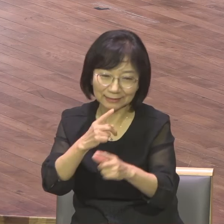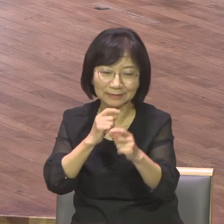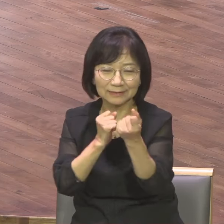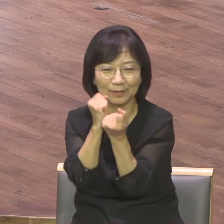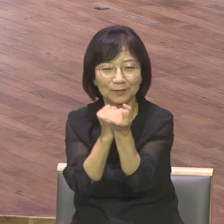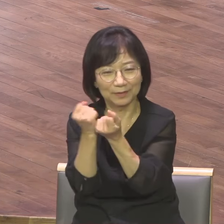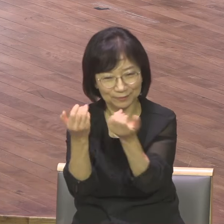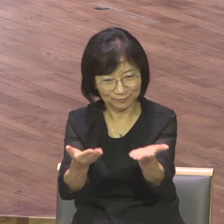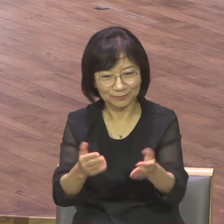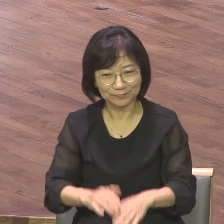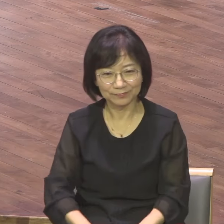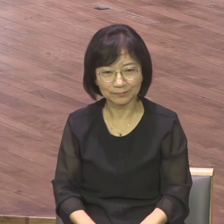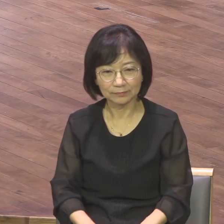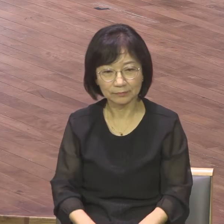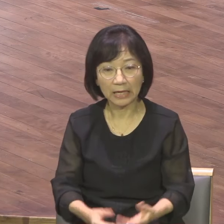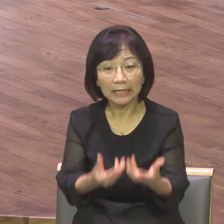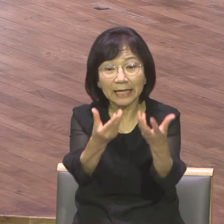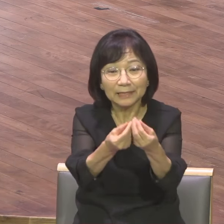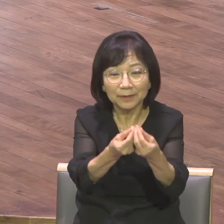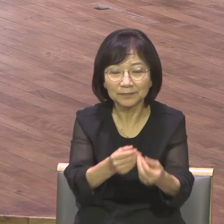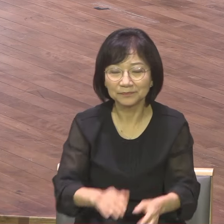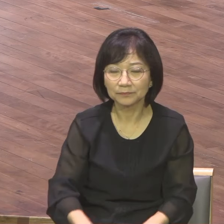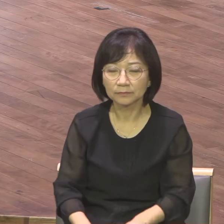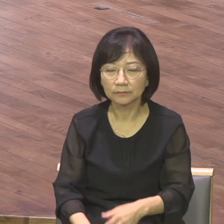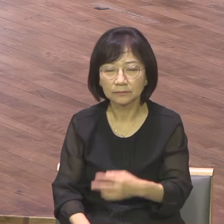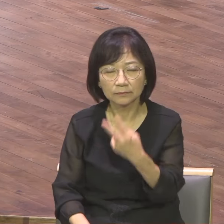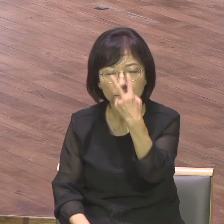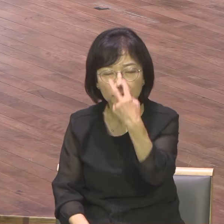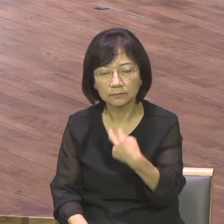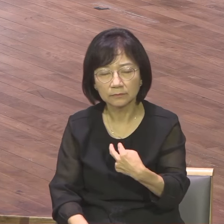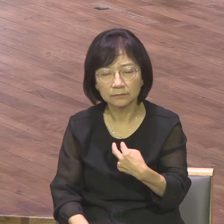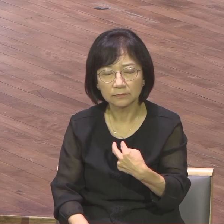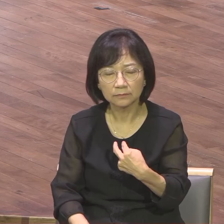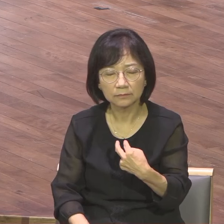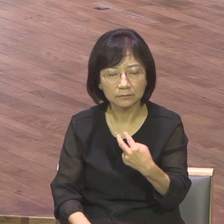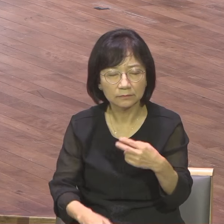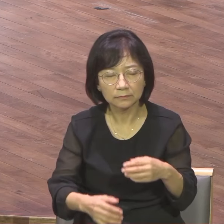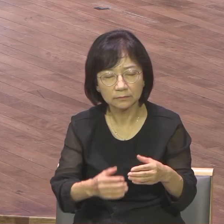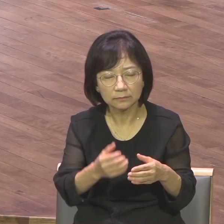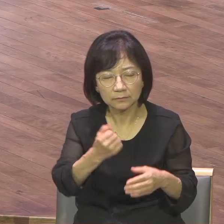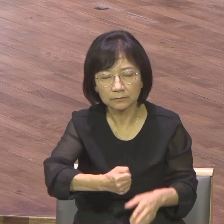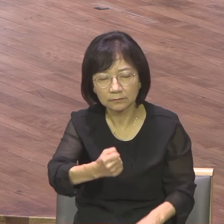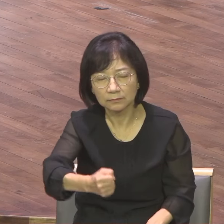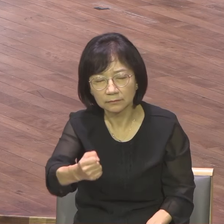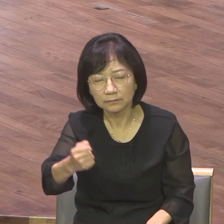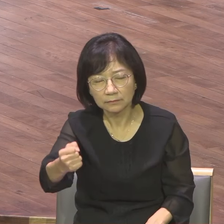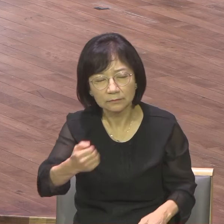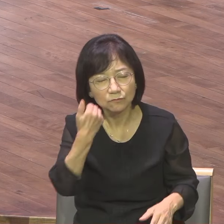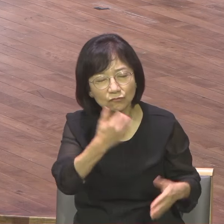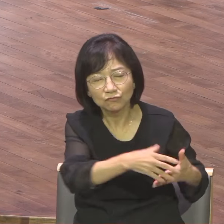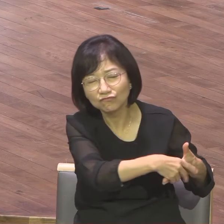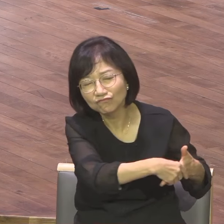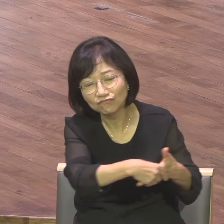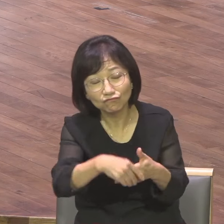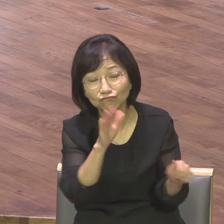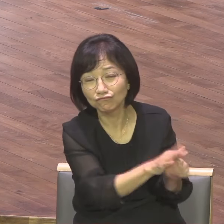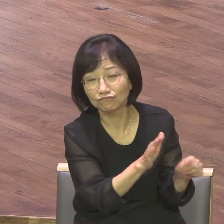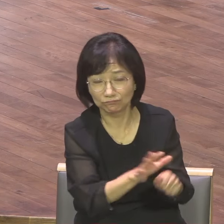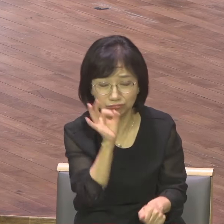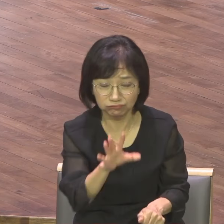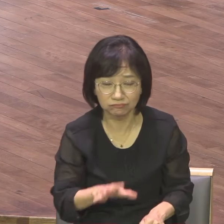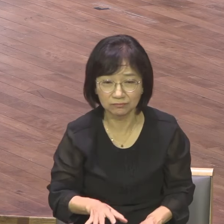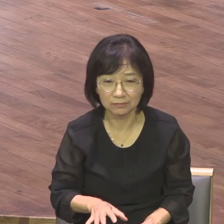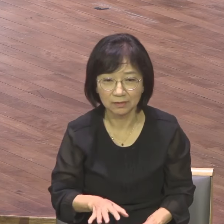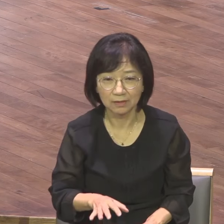소경이 소경을 인도할 수 없듯이 죄인이 죄인을 구원할 수 없는 것이다. 그래서 죄 있는 남자 후손이 아니라 죄 없는